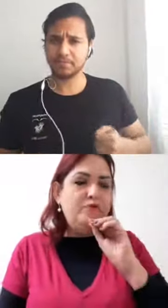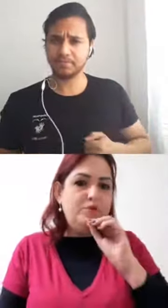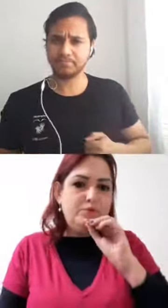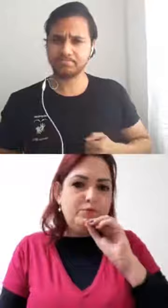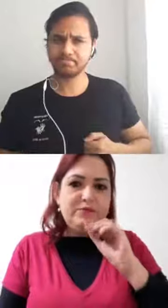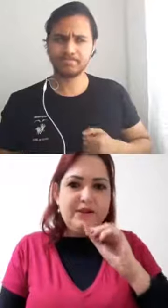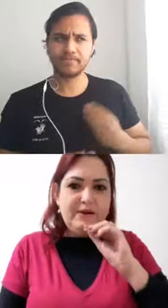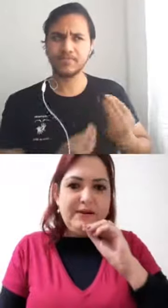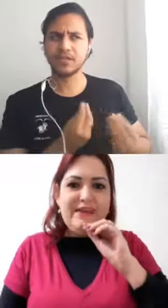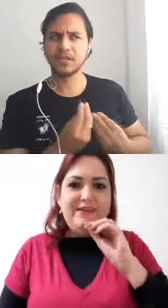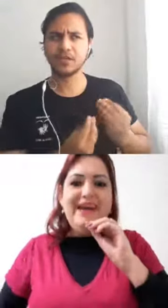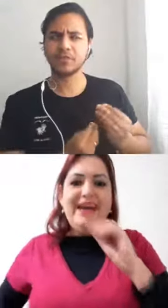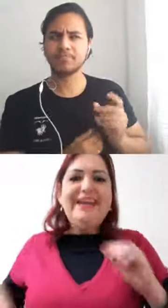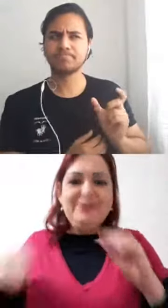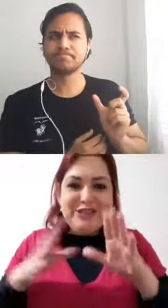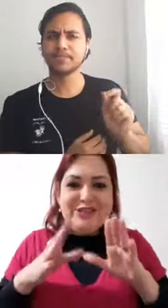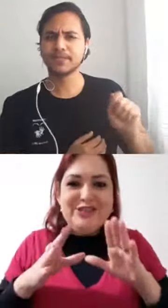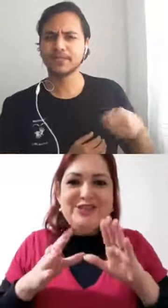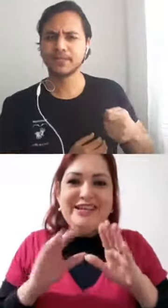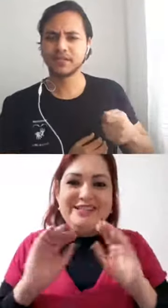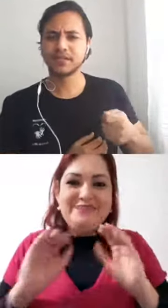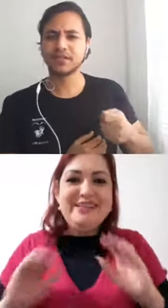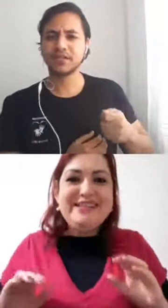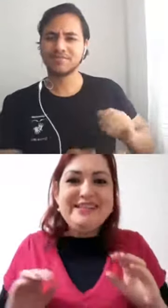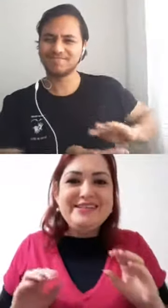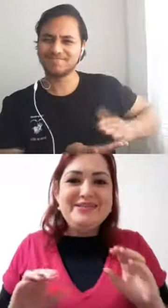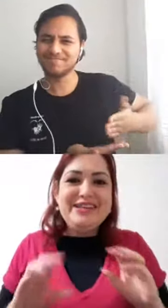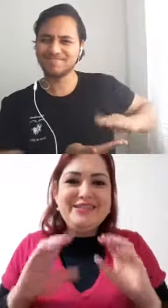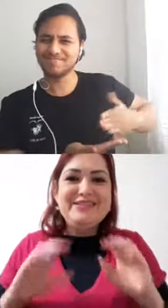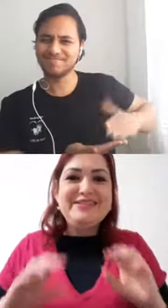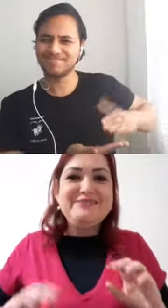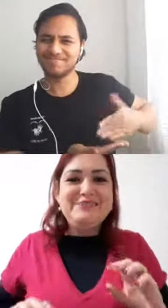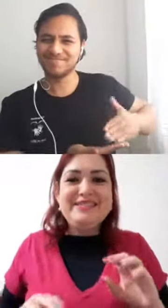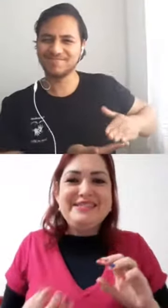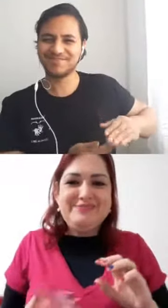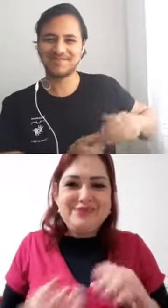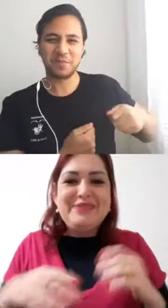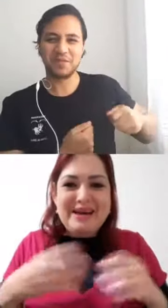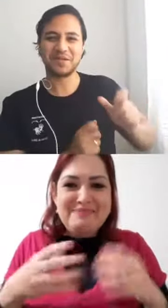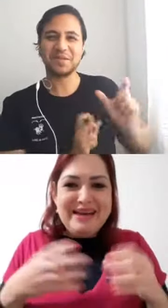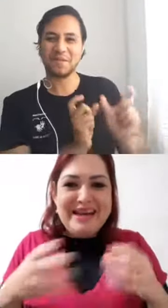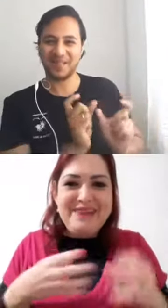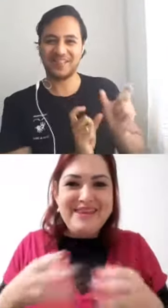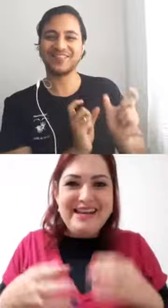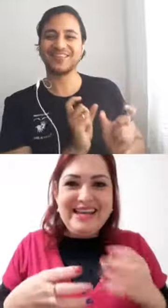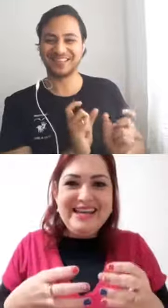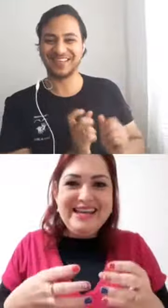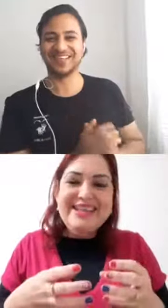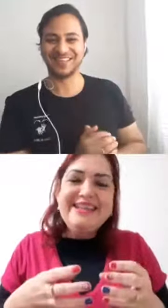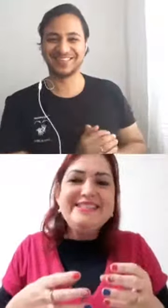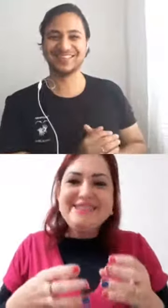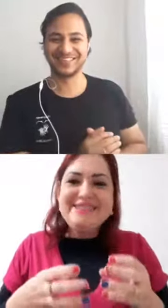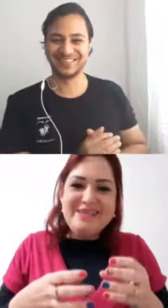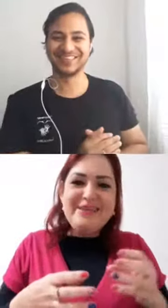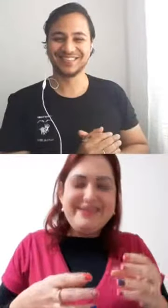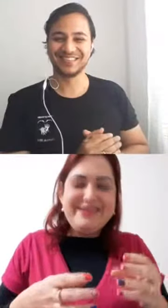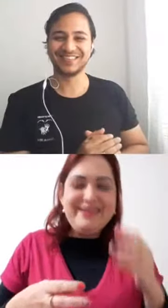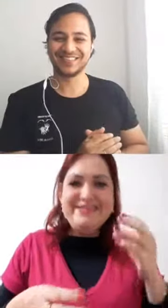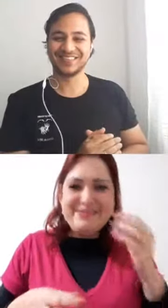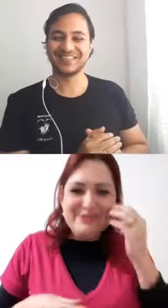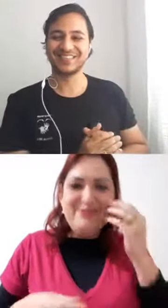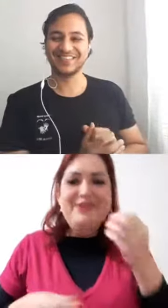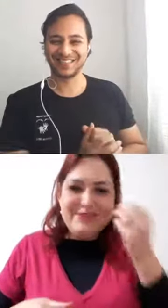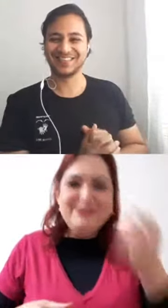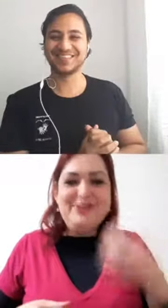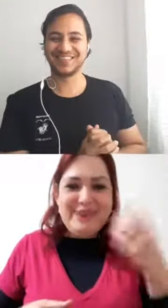eu vou usar a palavra? É que quando a gente está interpretando, a gente não precisa procurar a palavra, né? Exatamente. Então você sabe que tem horas